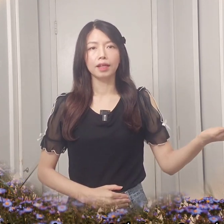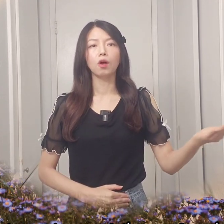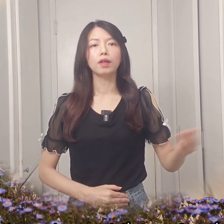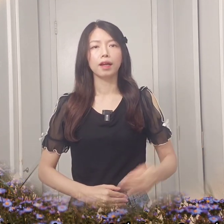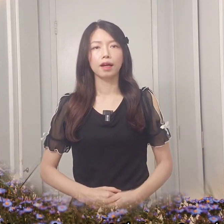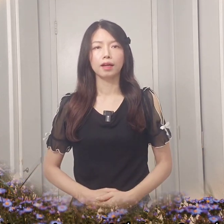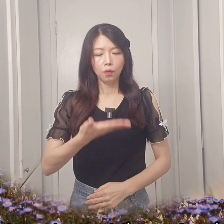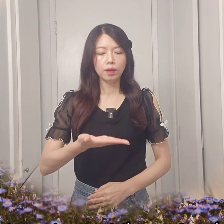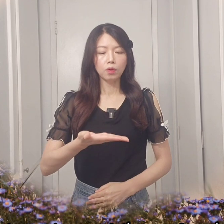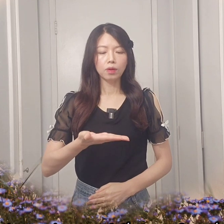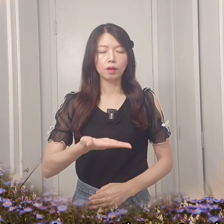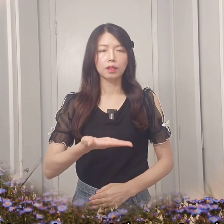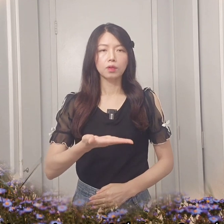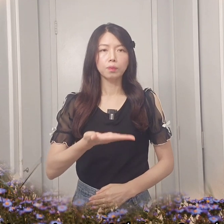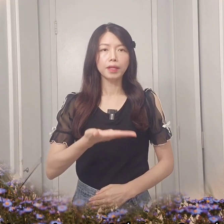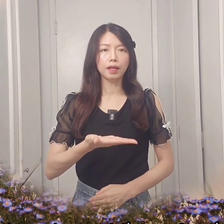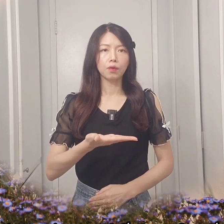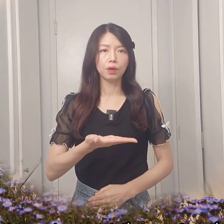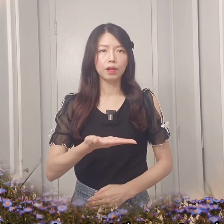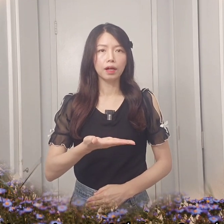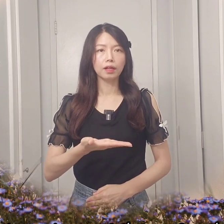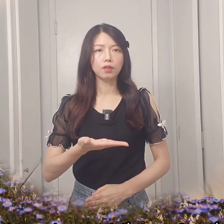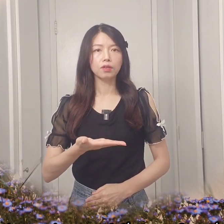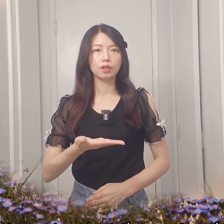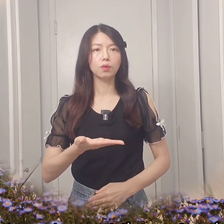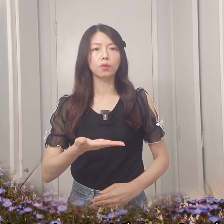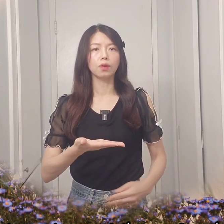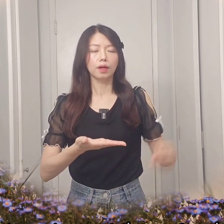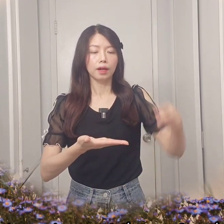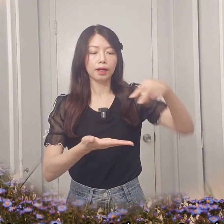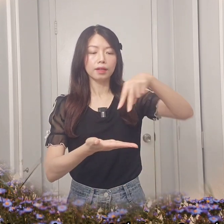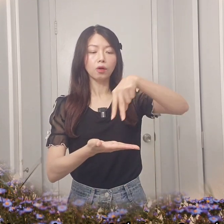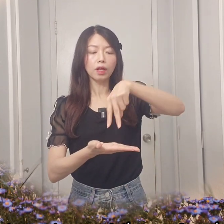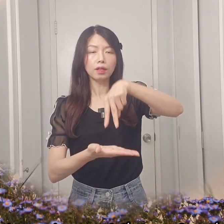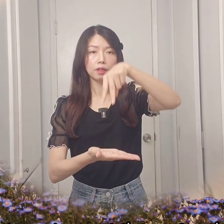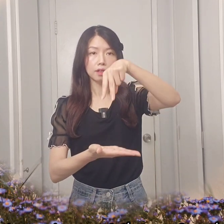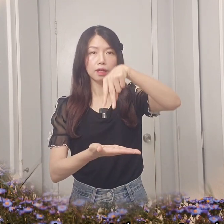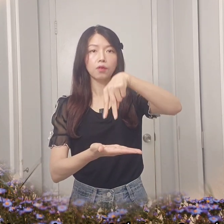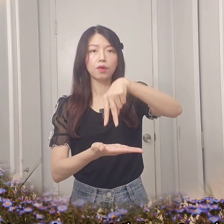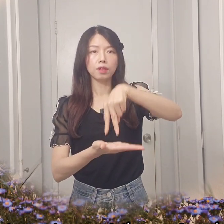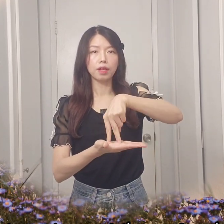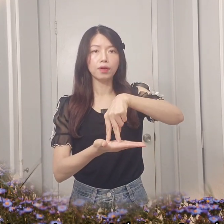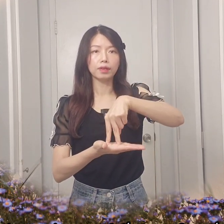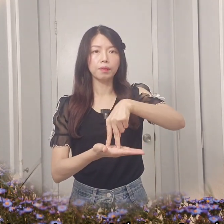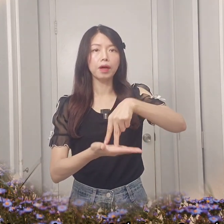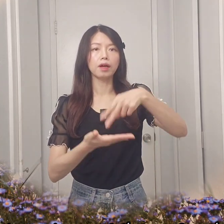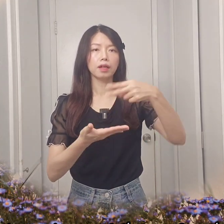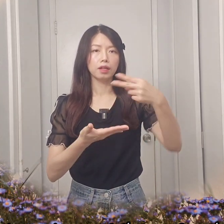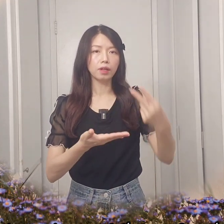표현해줬습니다. 일어나라. 왼손은 이렇게 손바닥이 위를 향하게 해주시고 아까 서다는 그냥 위에서